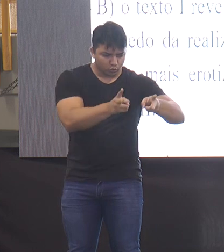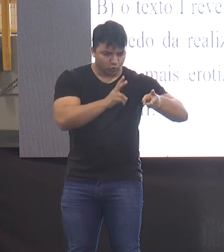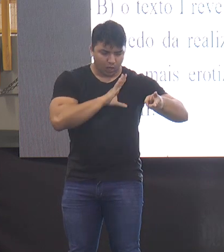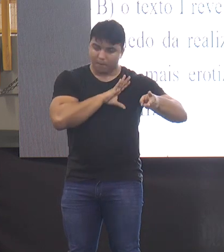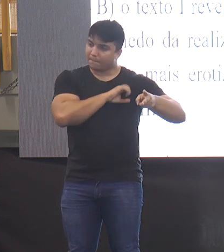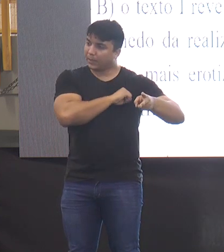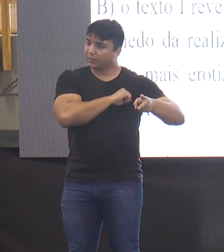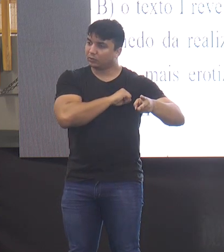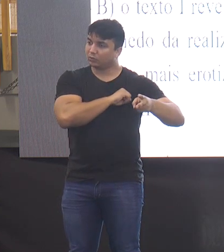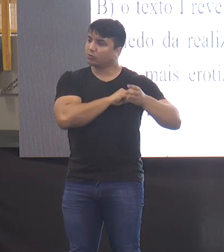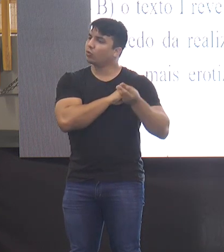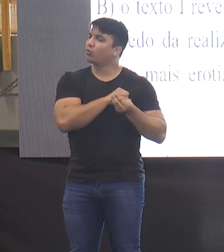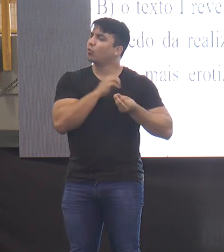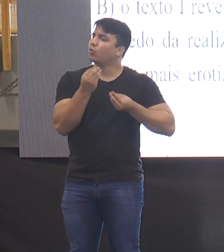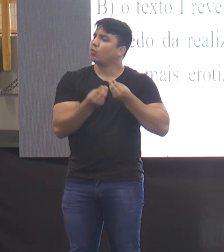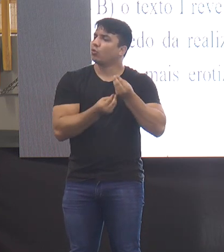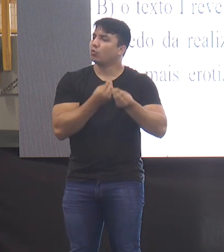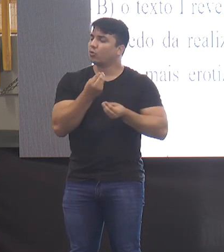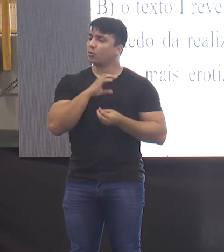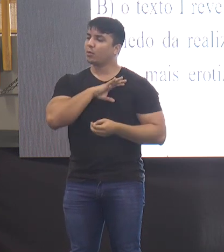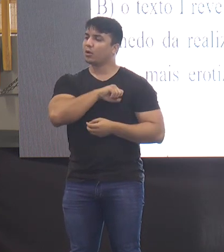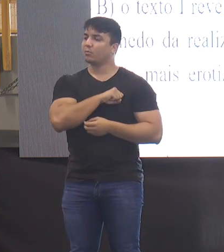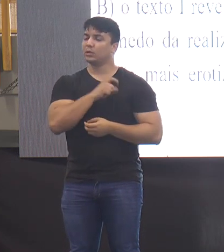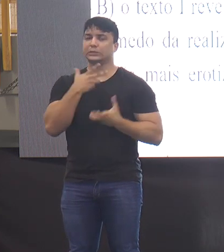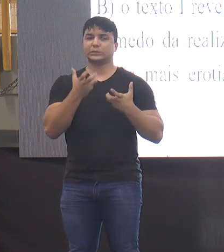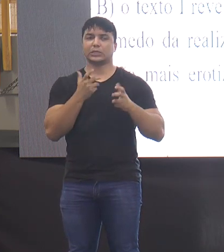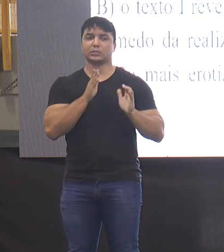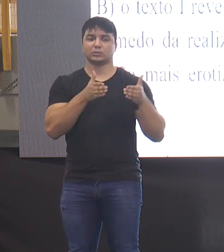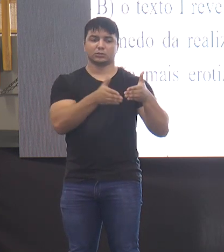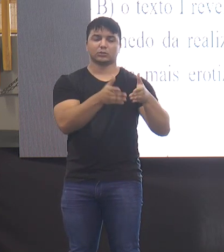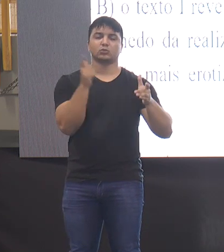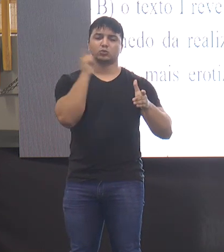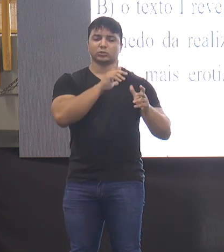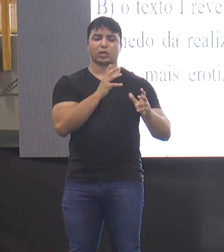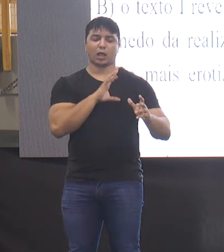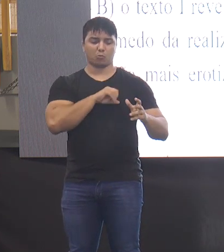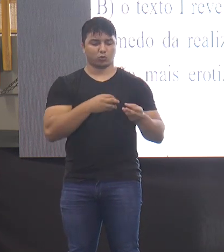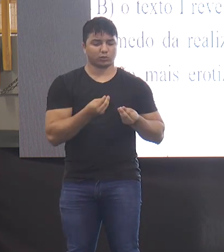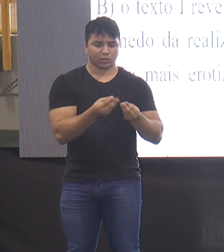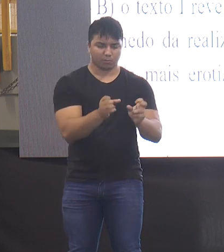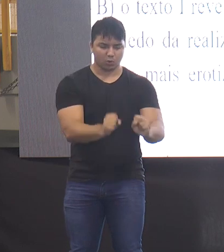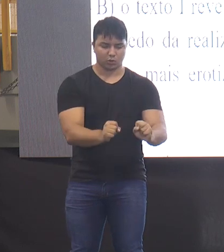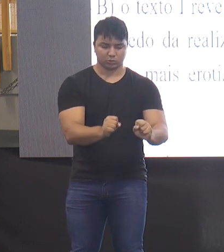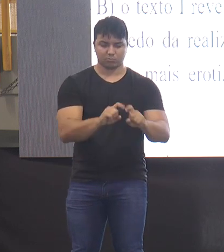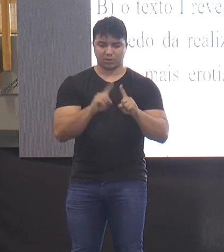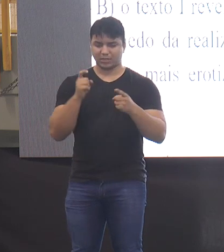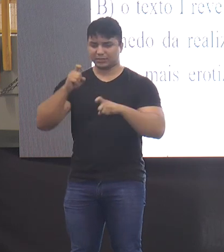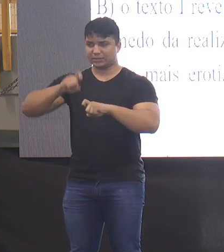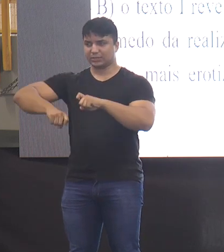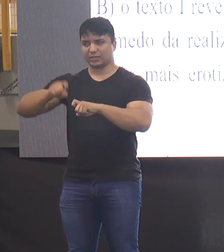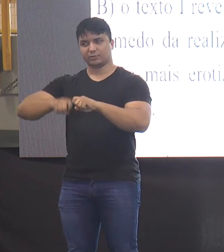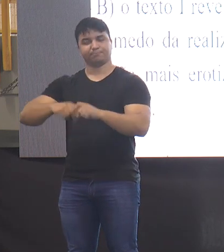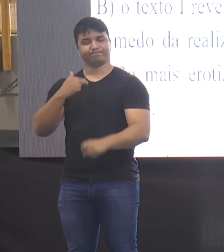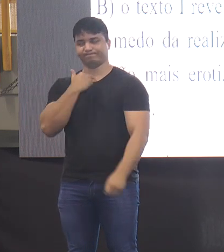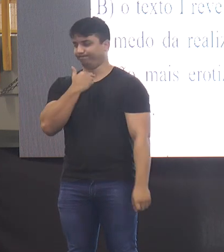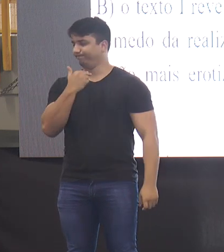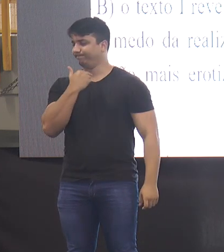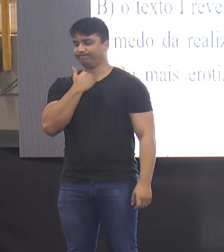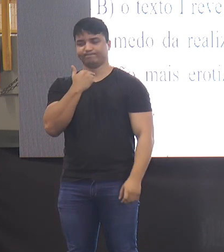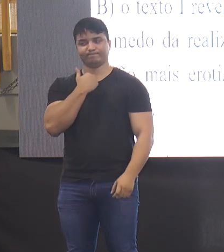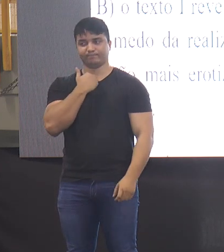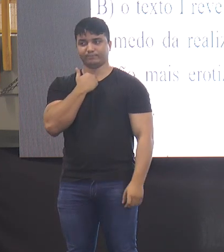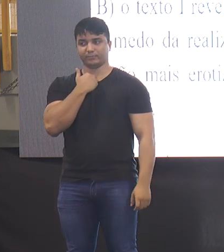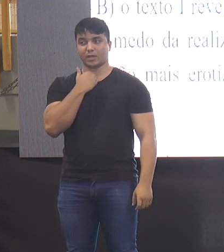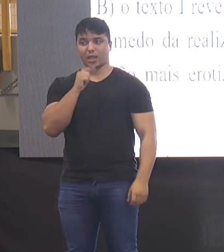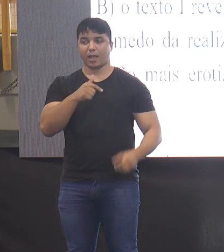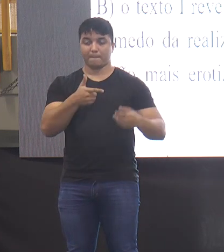amando-a, se eu quero que ela permaneça digna do meu amor, não pode ter sexo. Esse é o pensamento